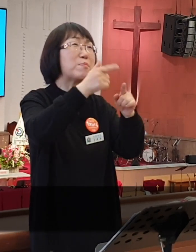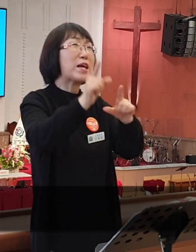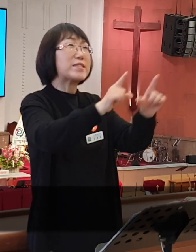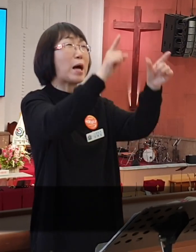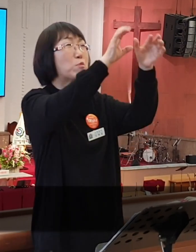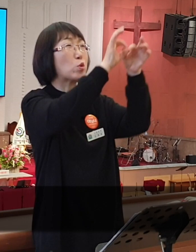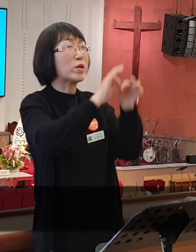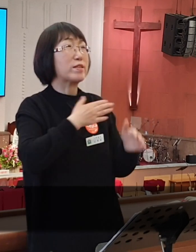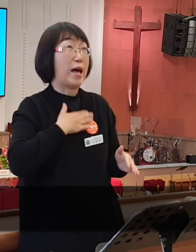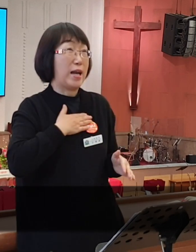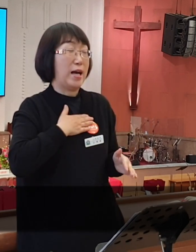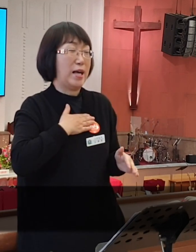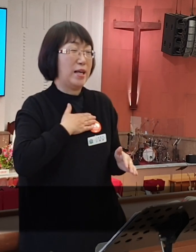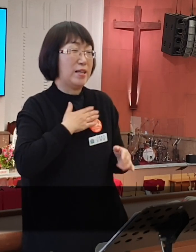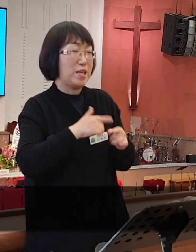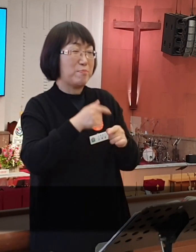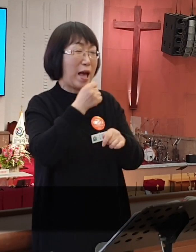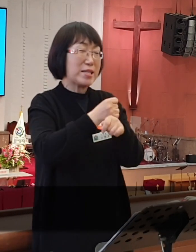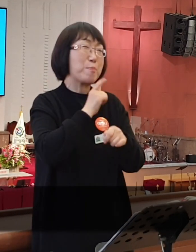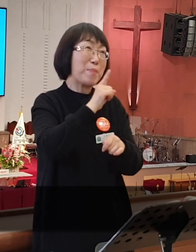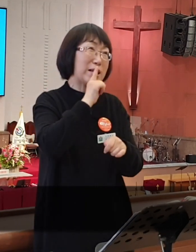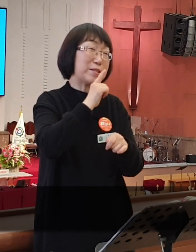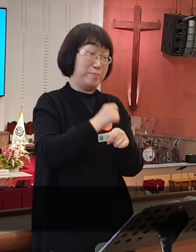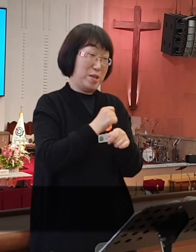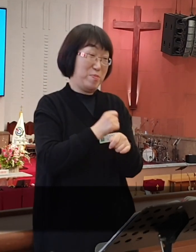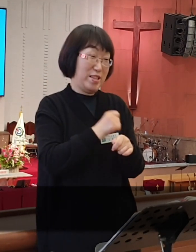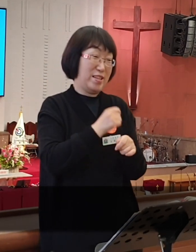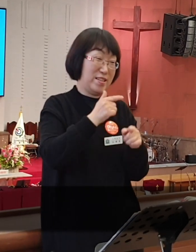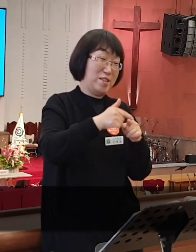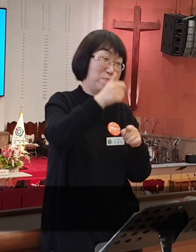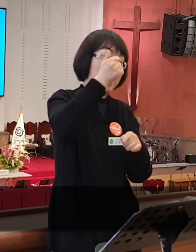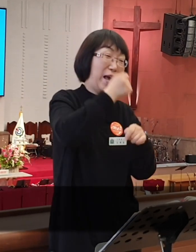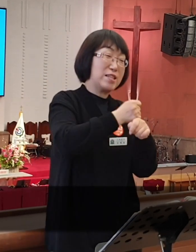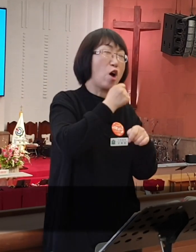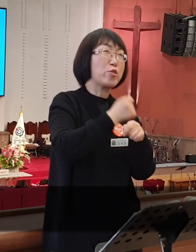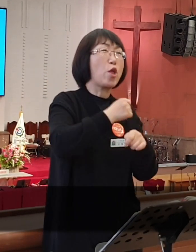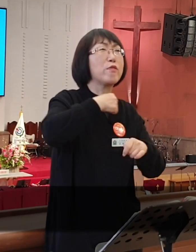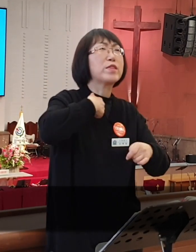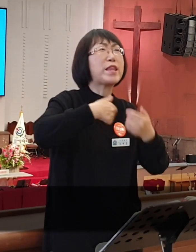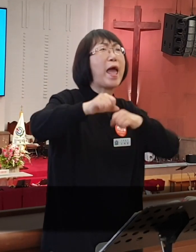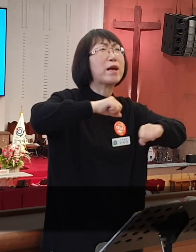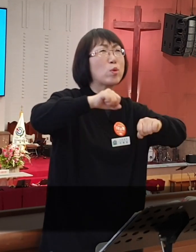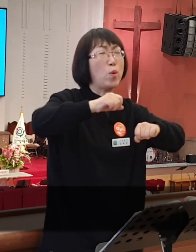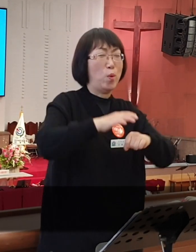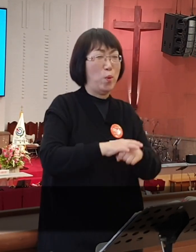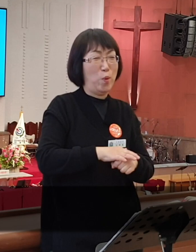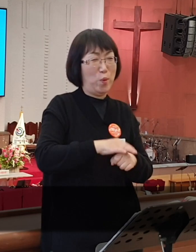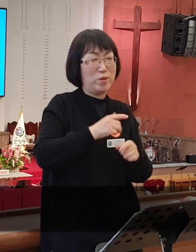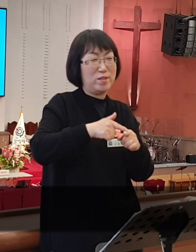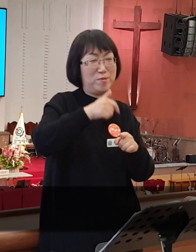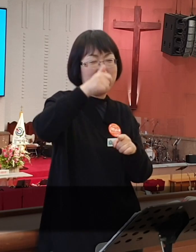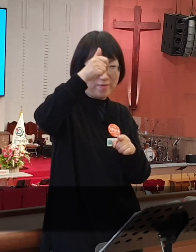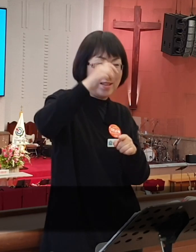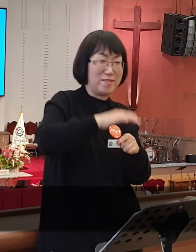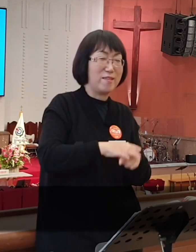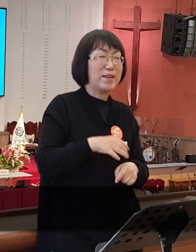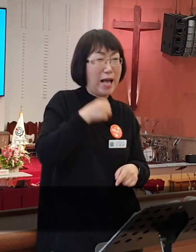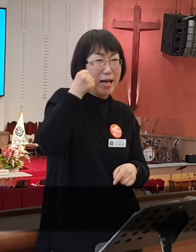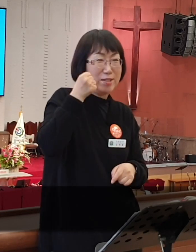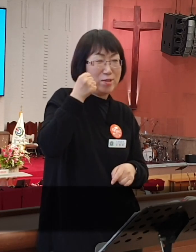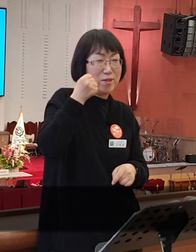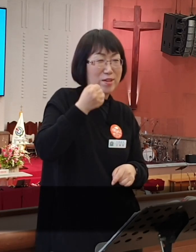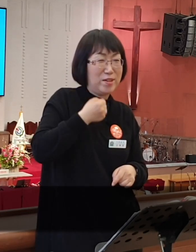삶을 통해서. 예수님이 하신 말씀들입니다. 예수님이 하셨던 행동들입니다. 그리고 예수님께서